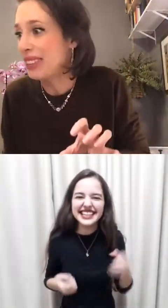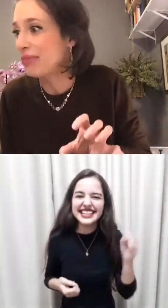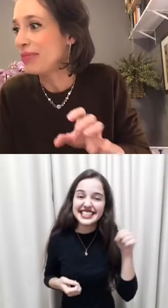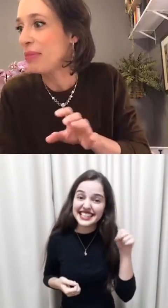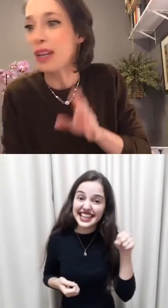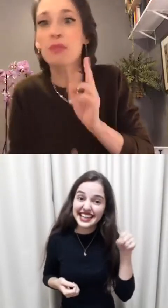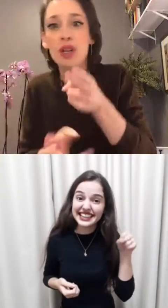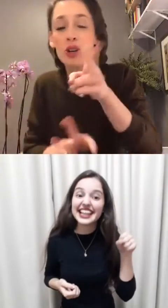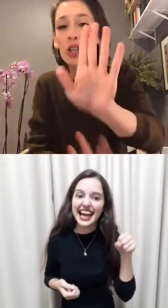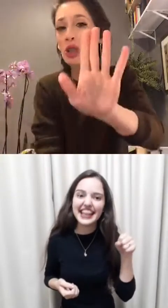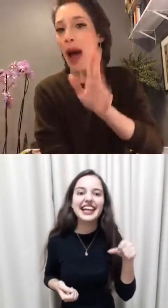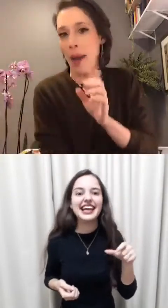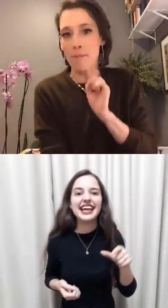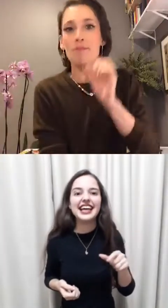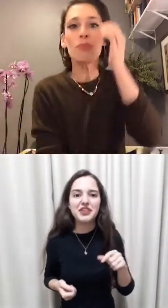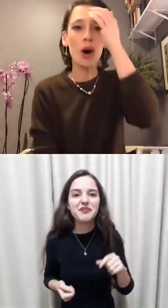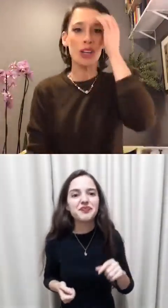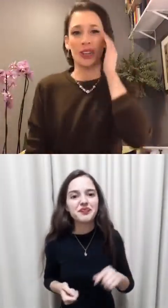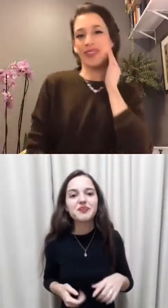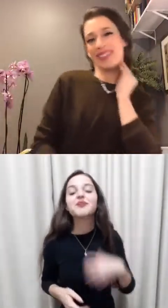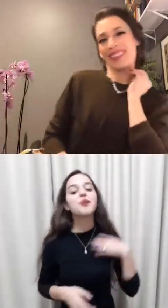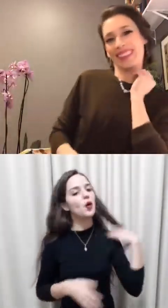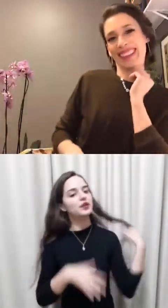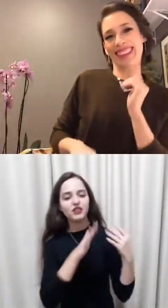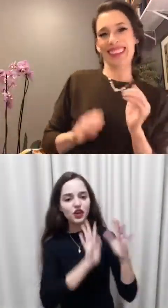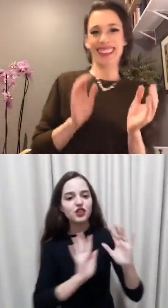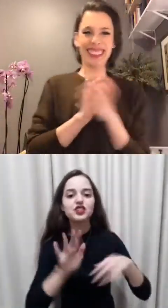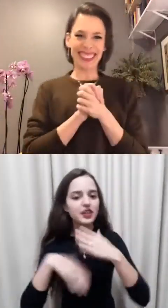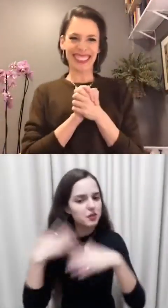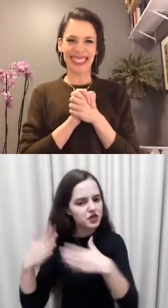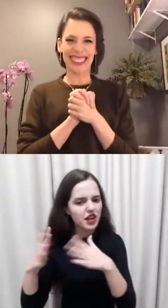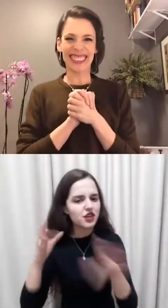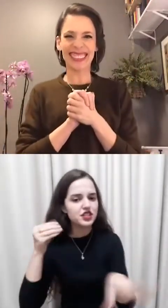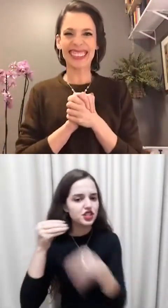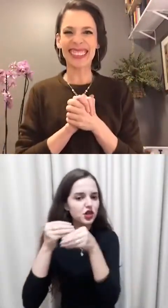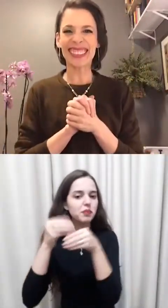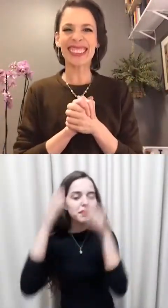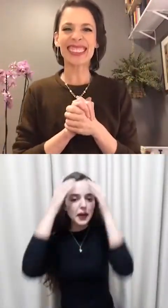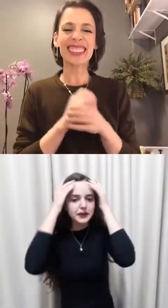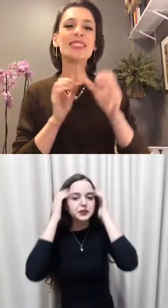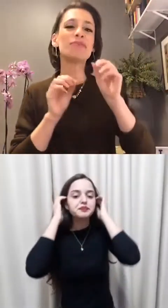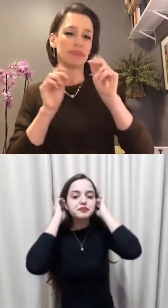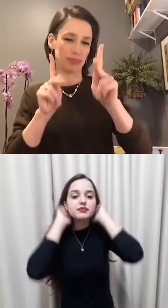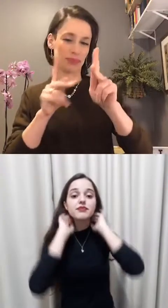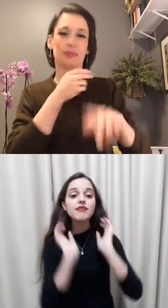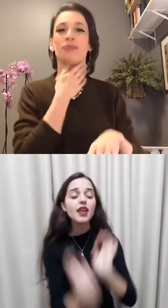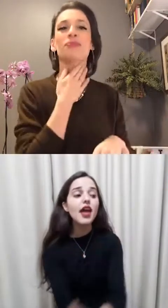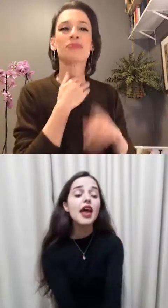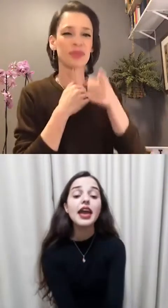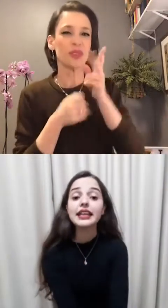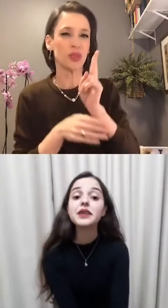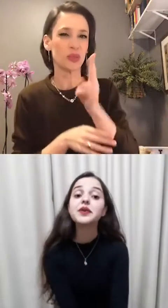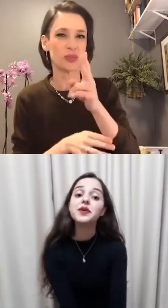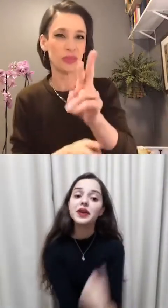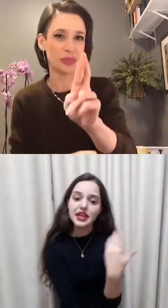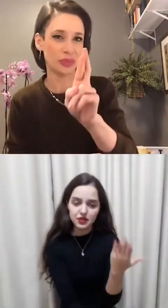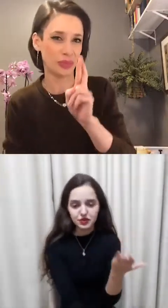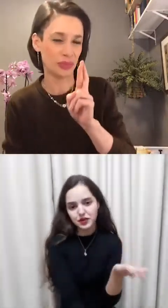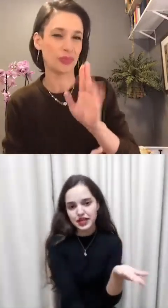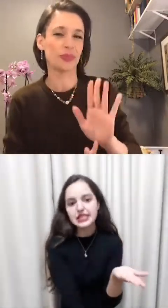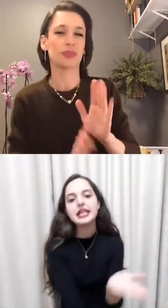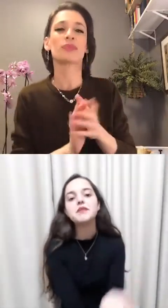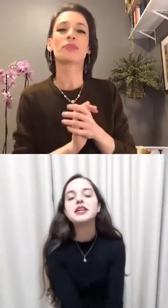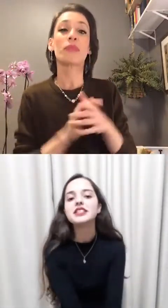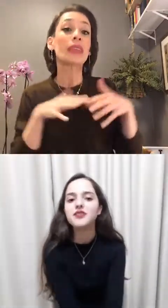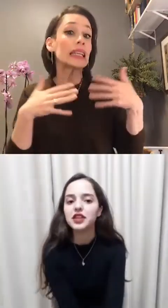Tem, mas Sim, pode tem? continuar. Pode. Bom, então eu vou continuar, depois qualquer coisa a gente complementa. Então eu